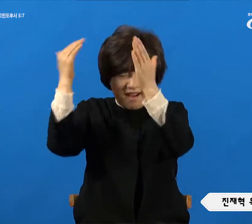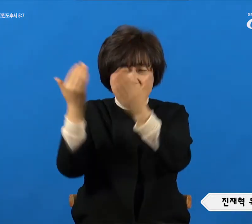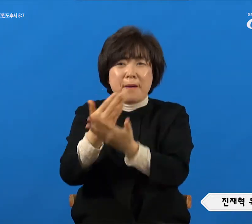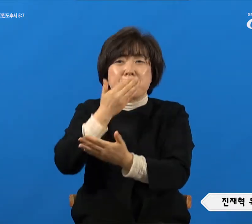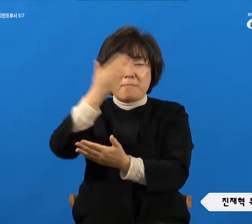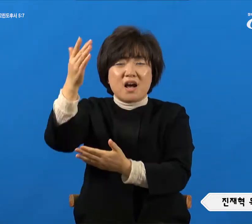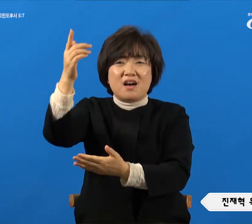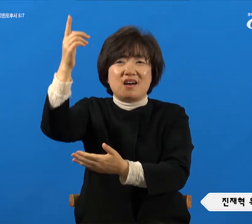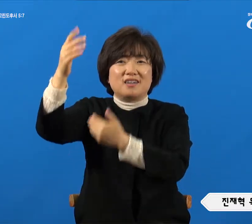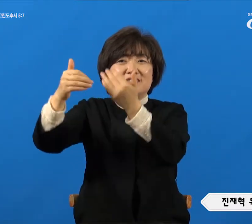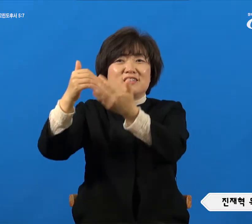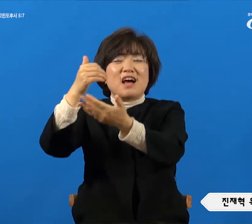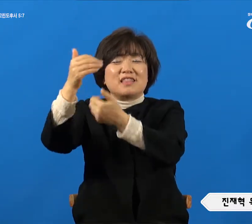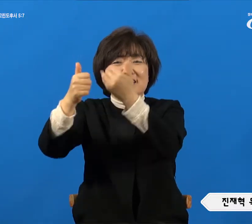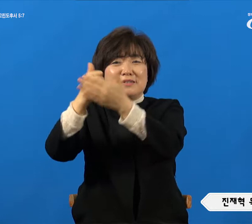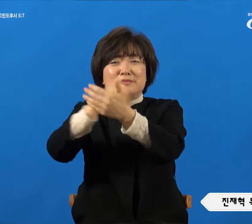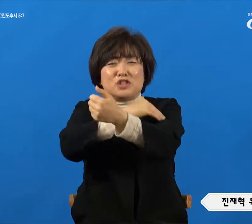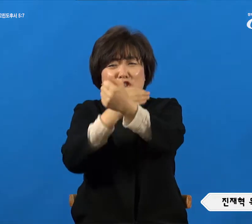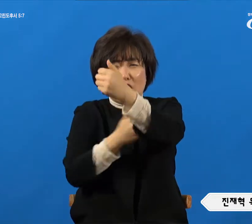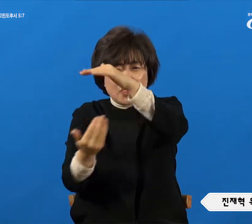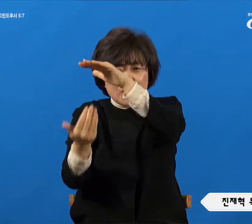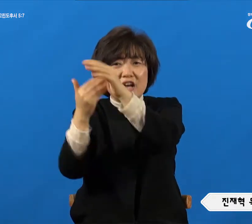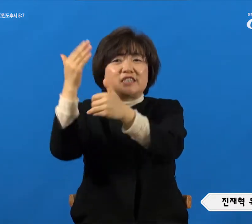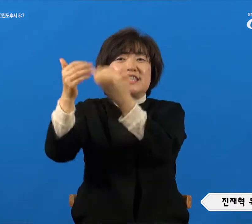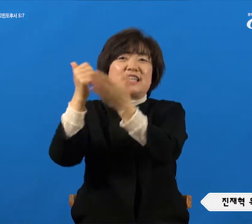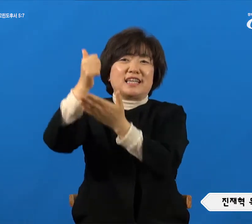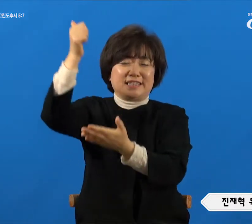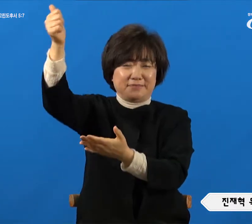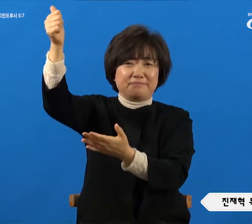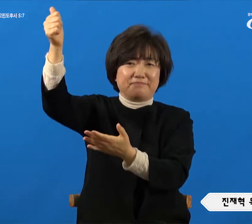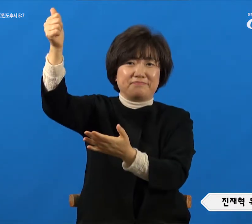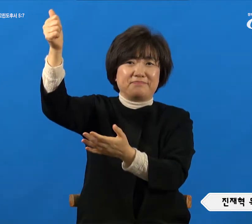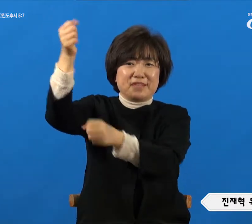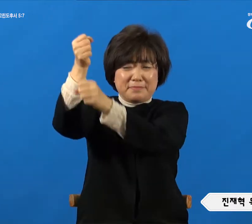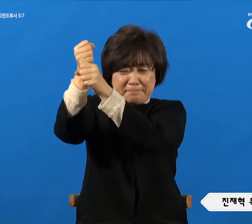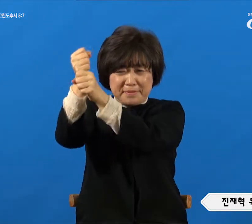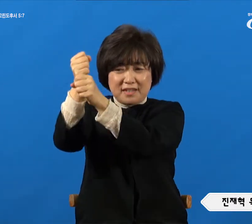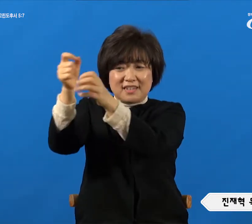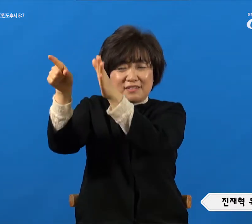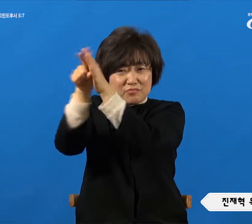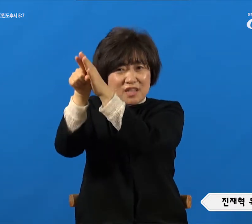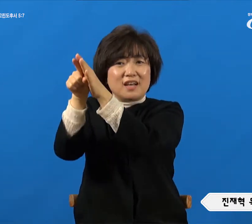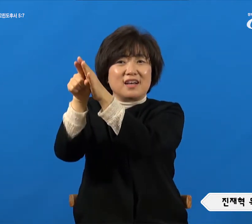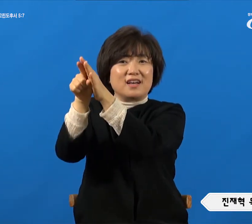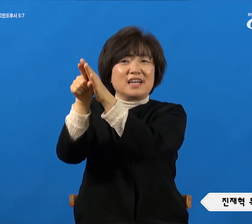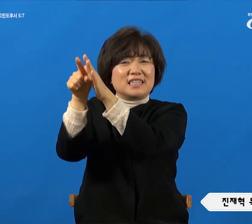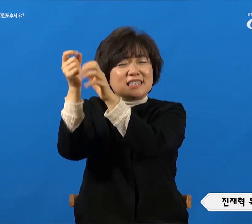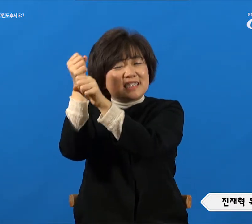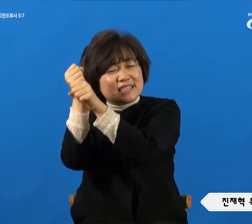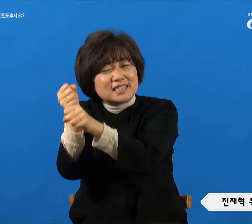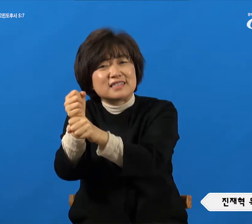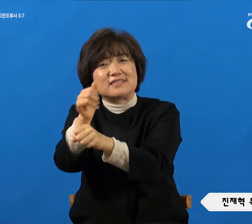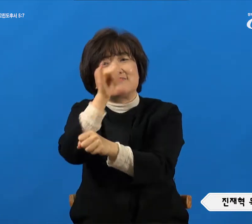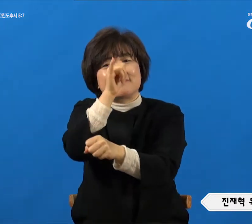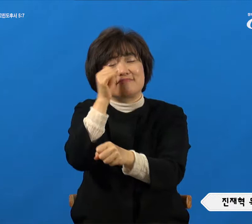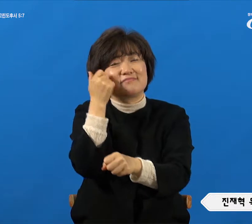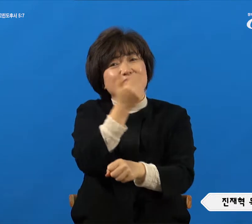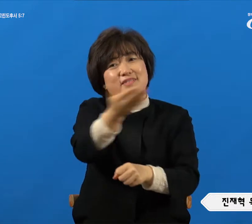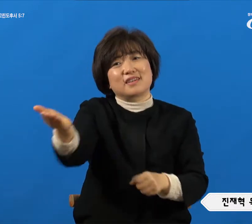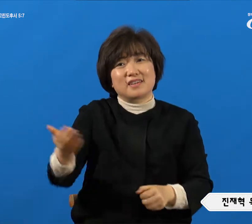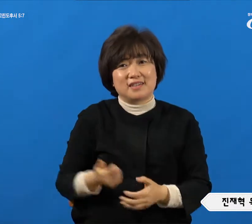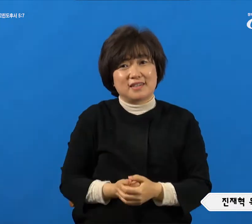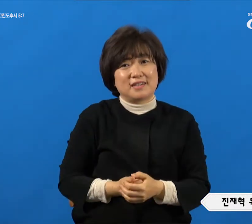정말 그 전능하신 그분을 우리가 믿고 있습니까? 붙잡고 있습니까? 의지하고